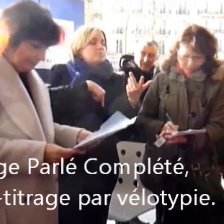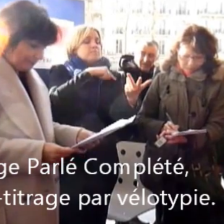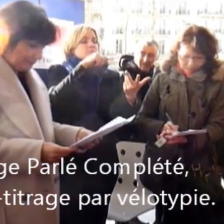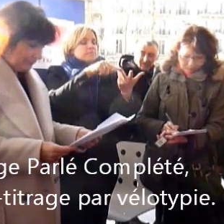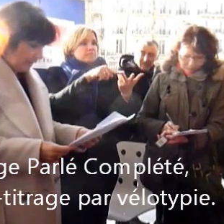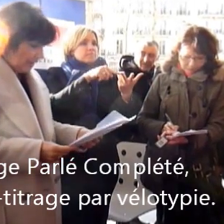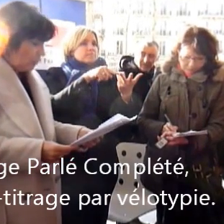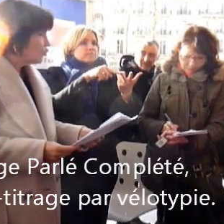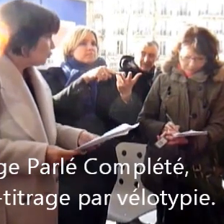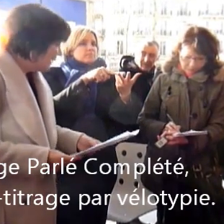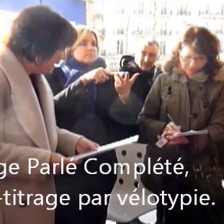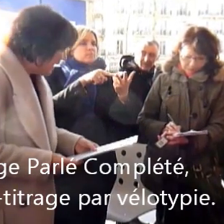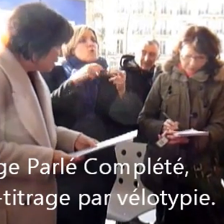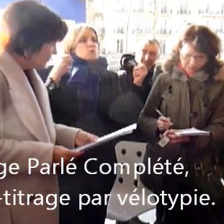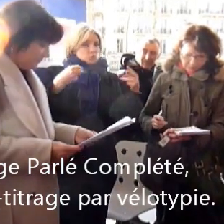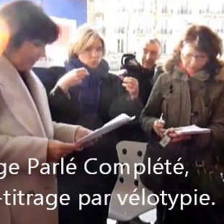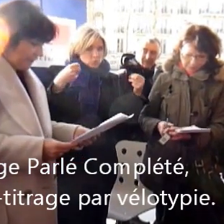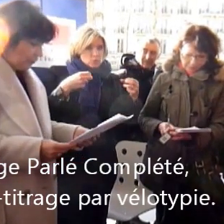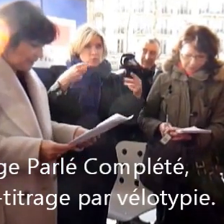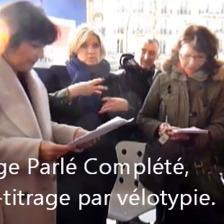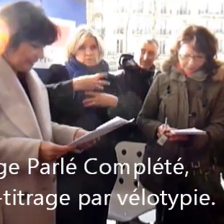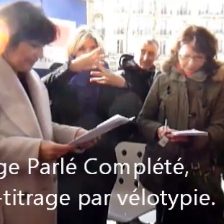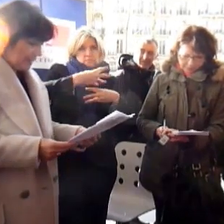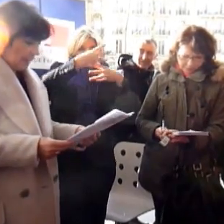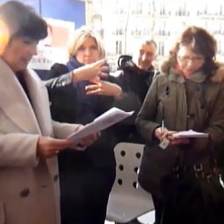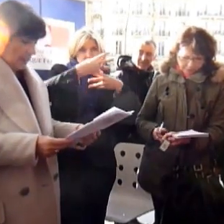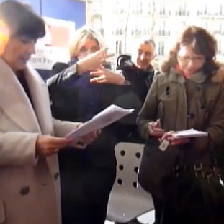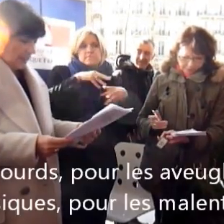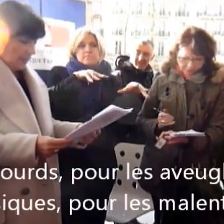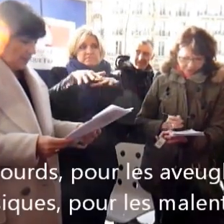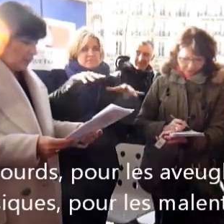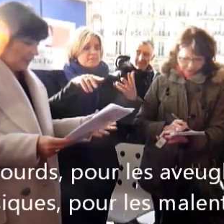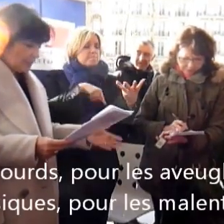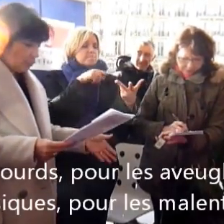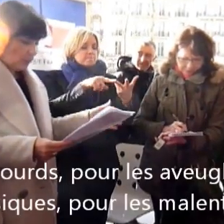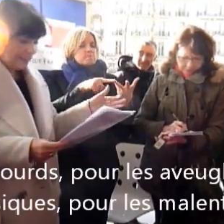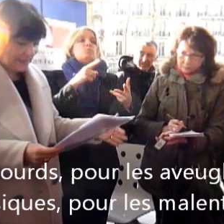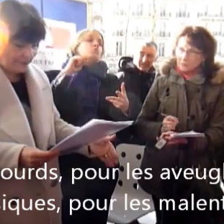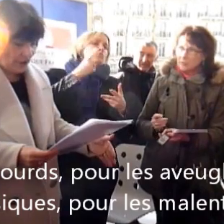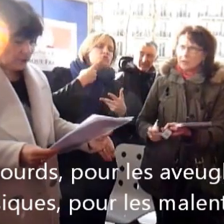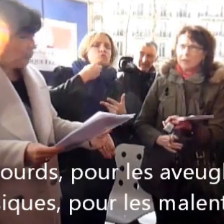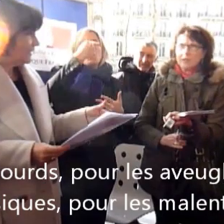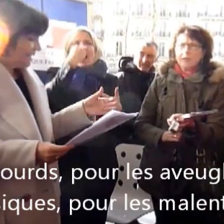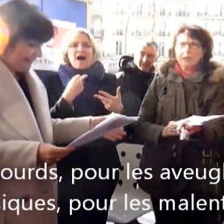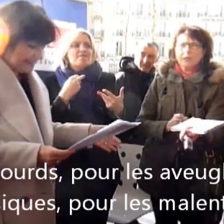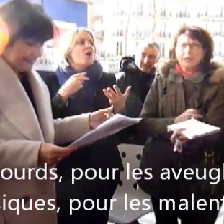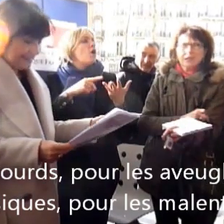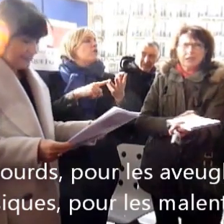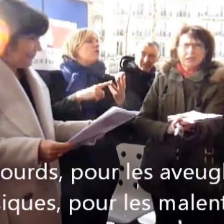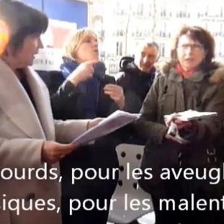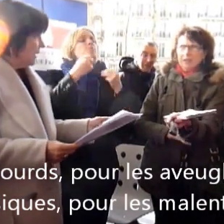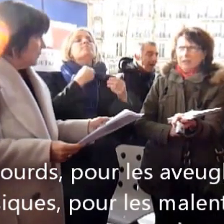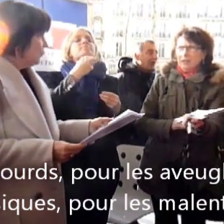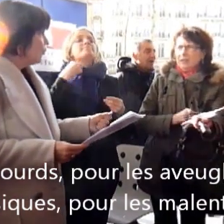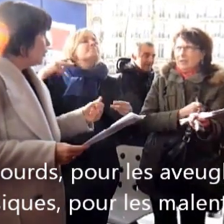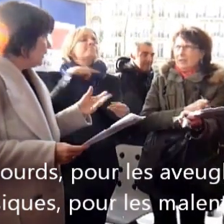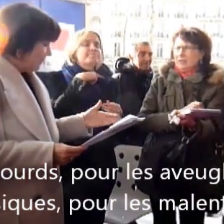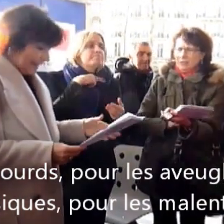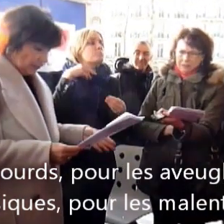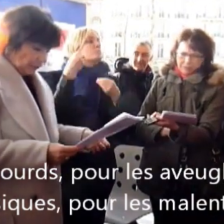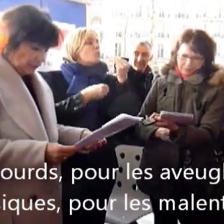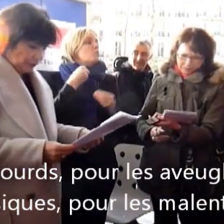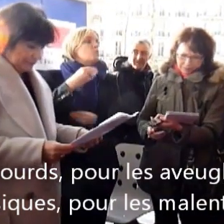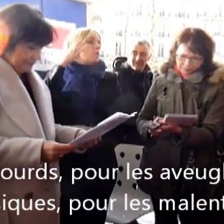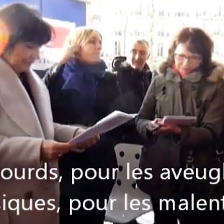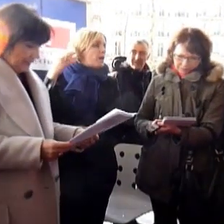complété, le sous-titrage par vélotypiste, pour les sourds, pour les aveugles, pour les aphasiques, pour